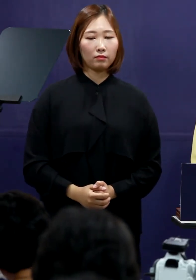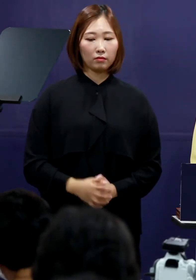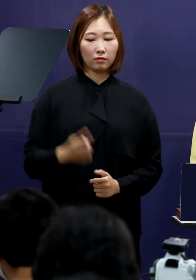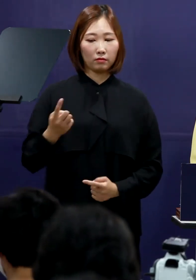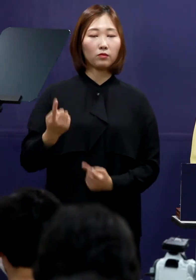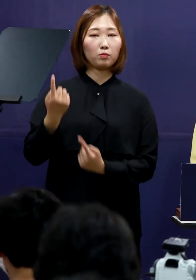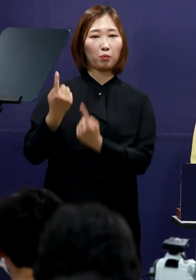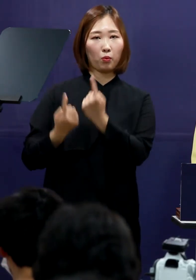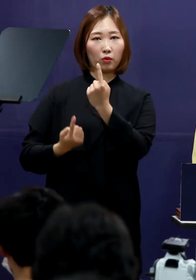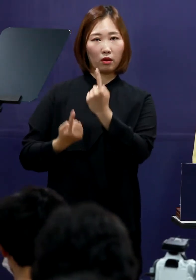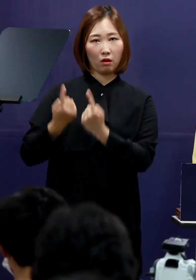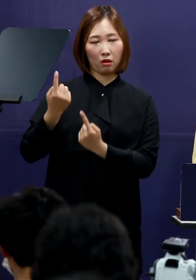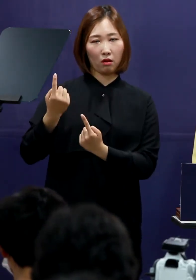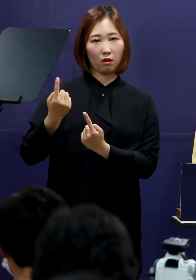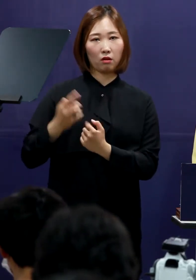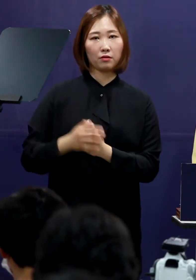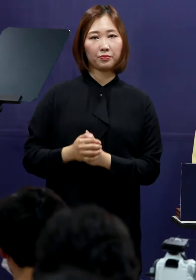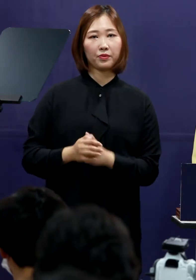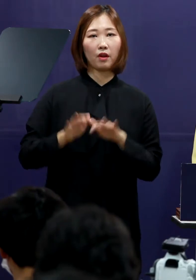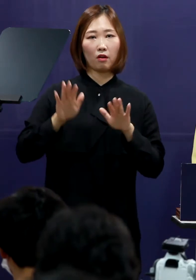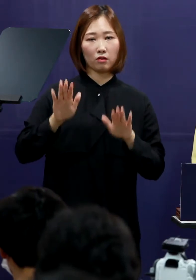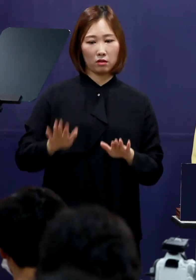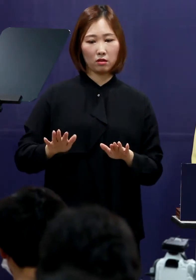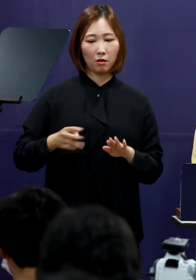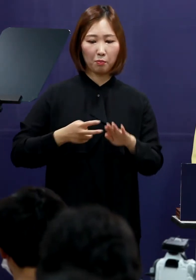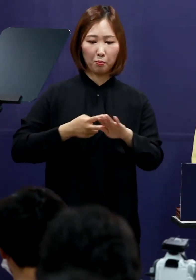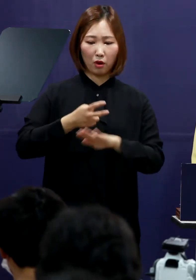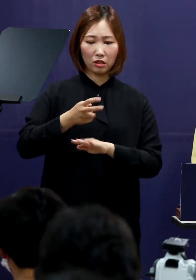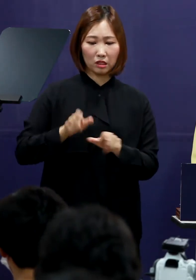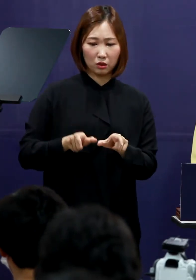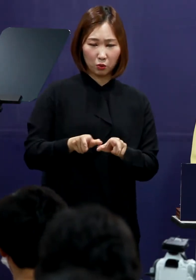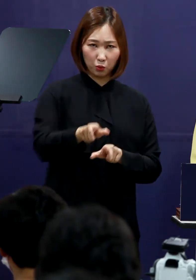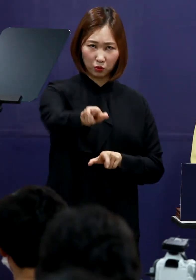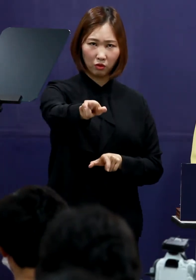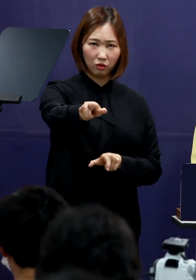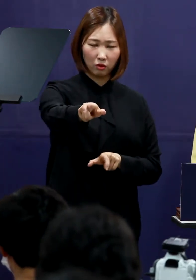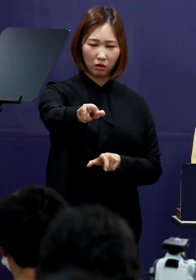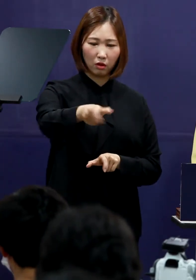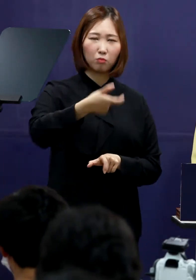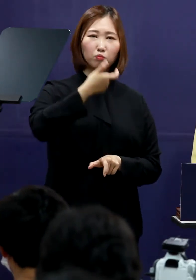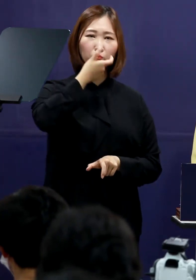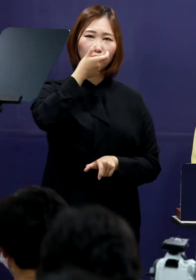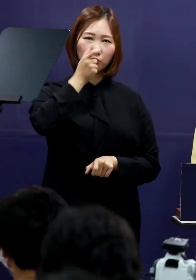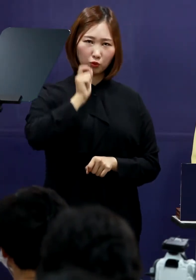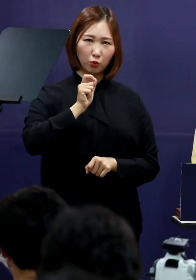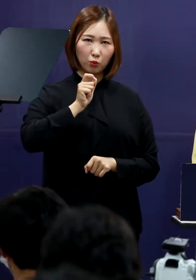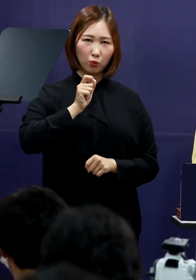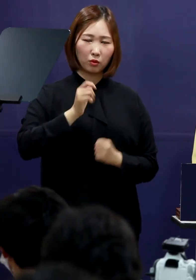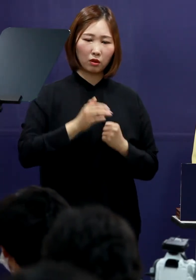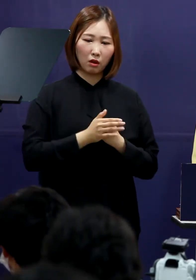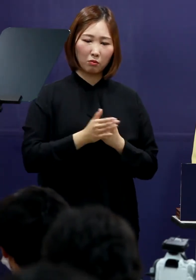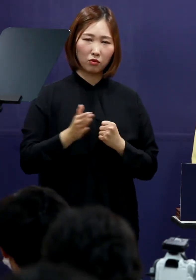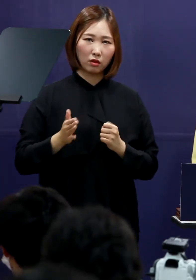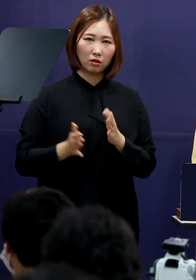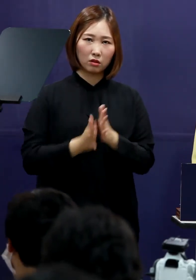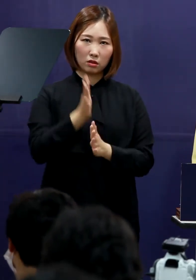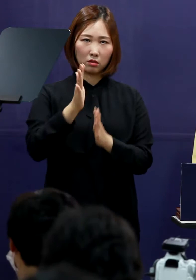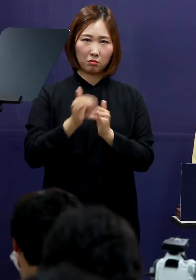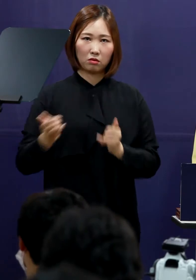그보다는 아무래도 지금 현재의 버스 노선이 좀 부족하기 때문에 시민들께서